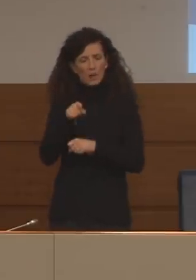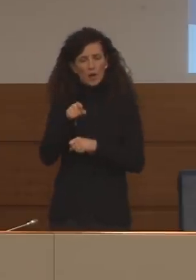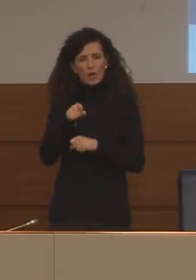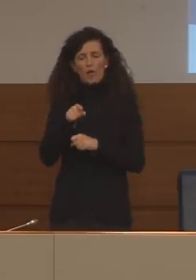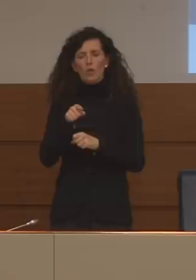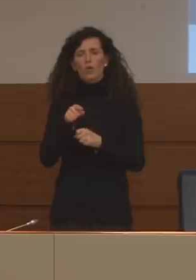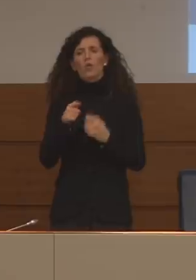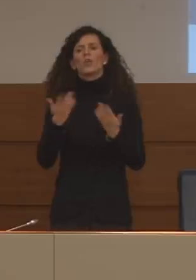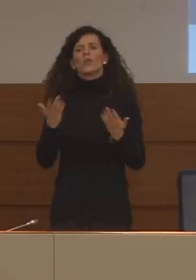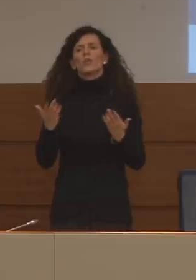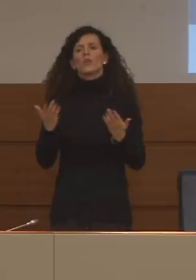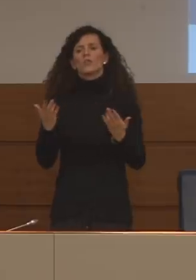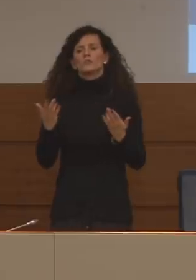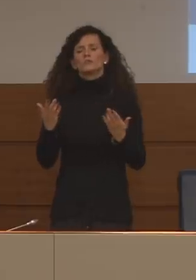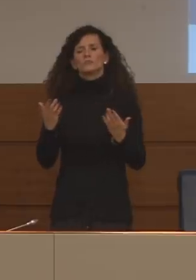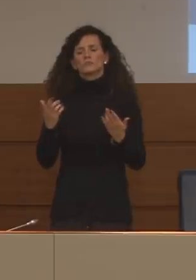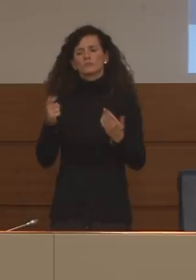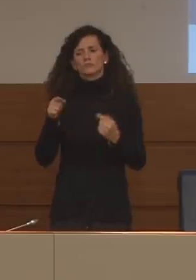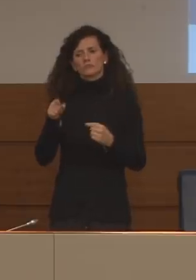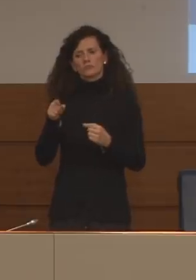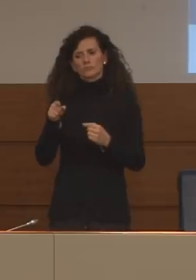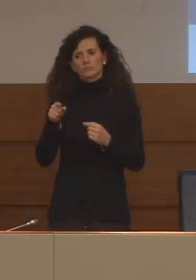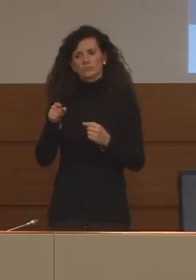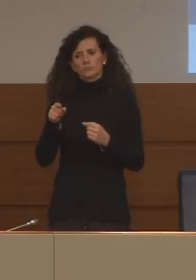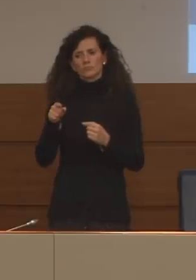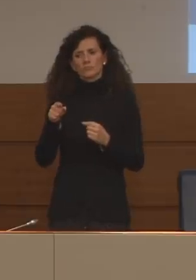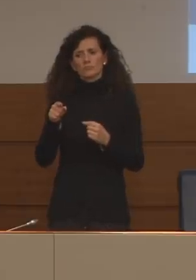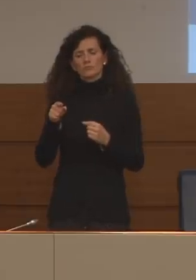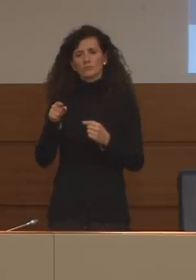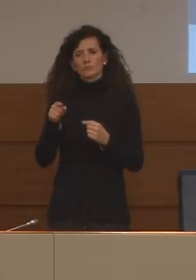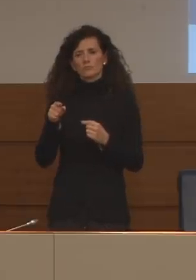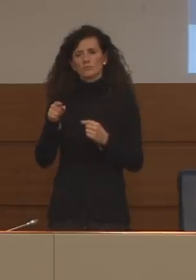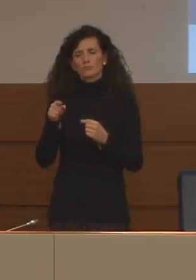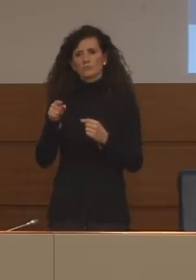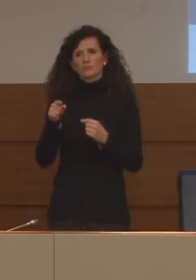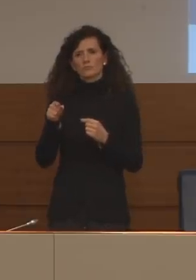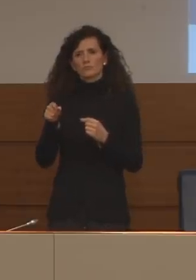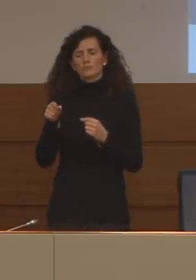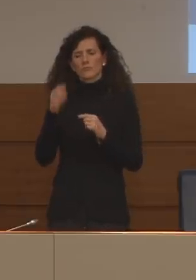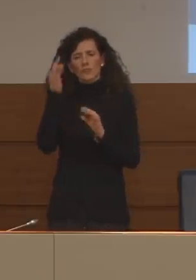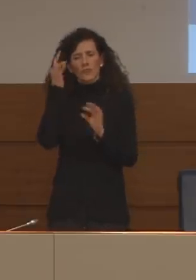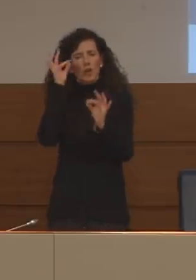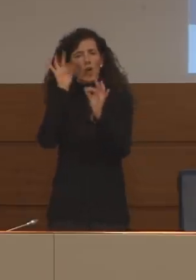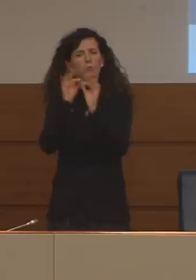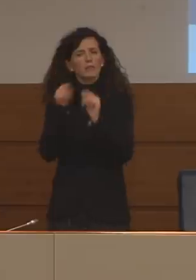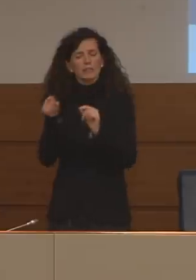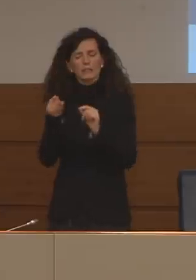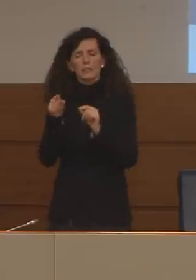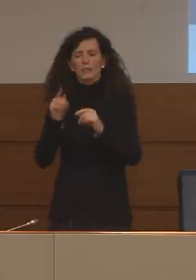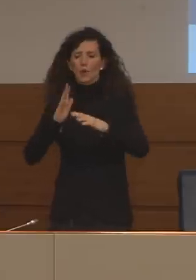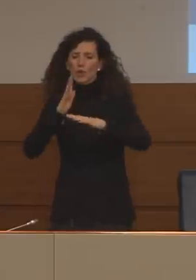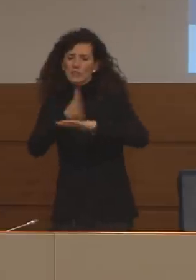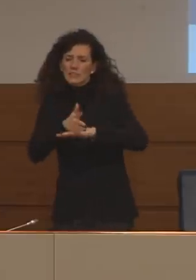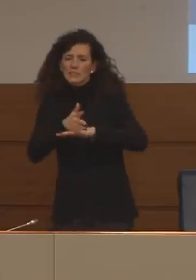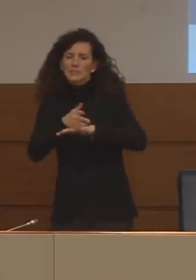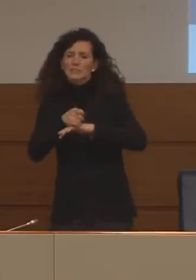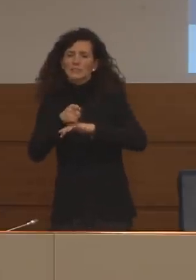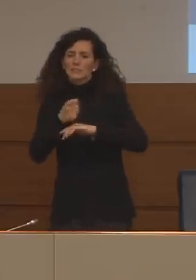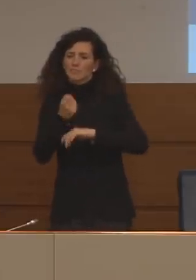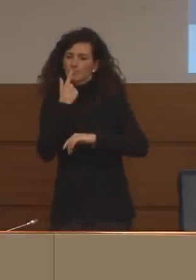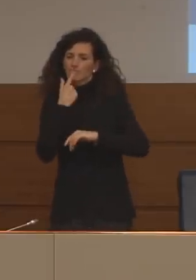che mira a lavorare che interviene sostanzialmente sulla reazione